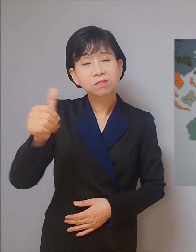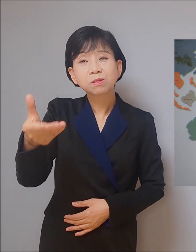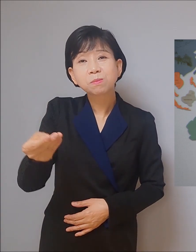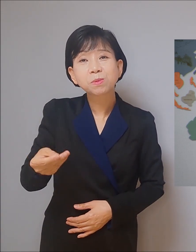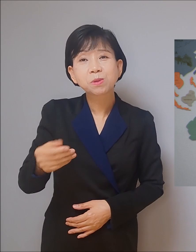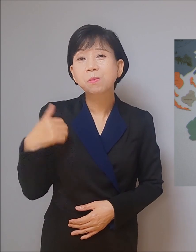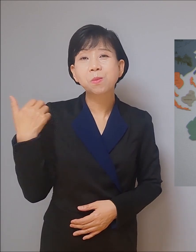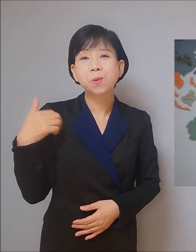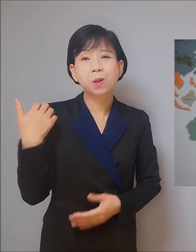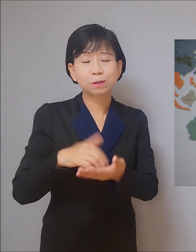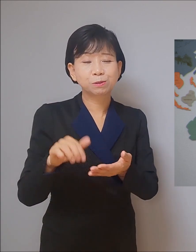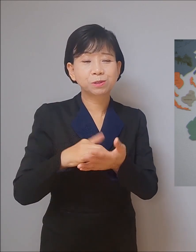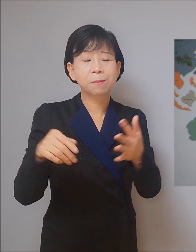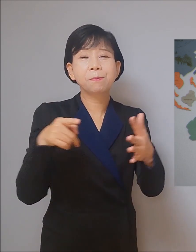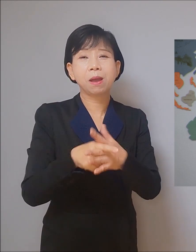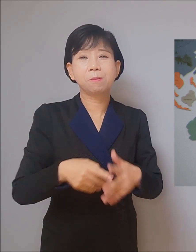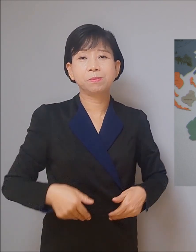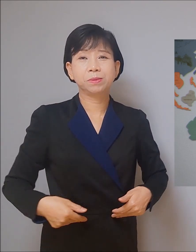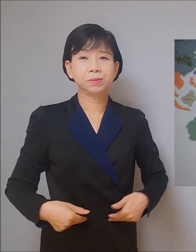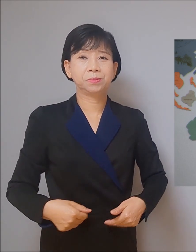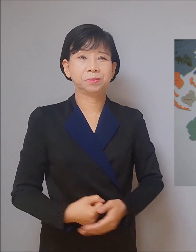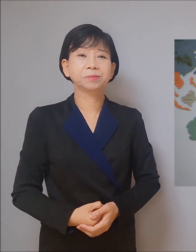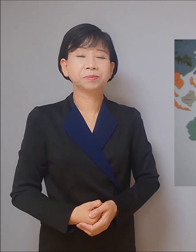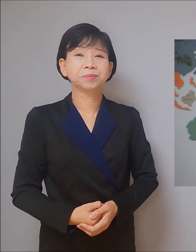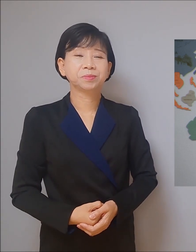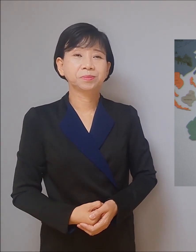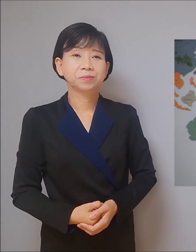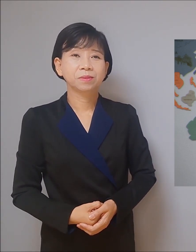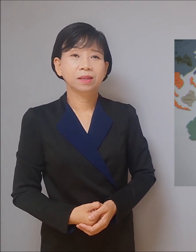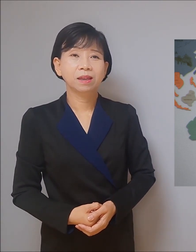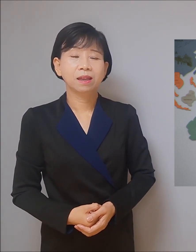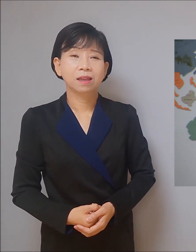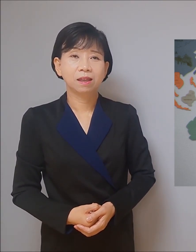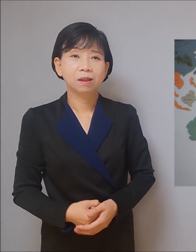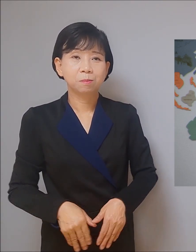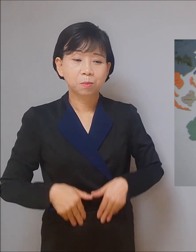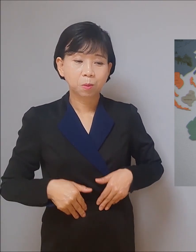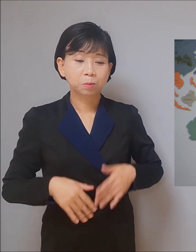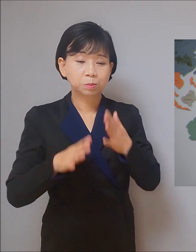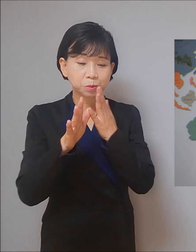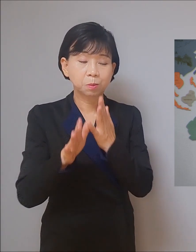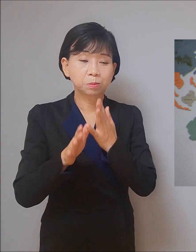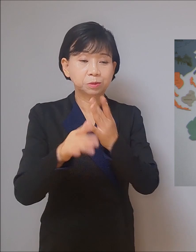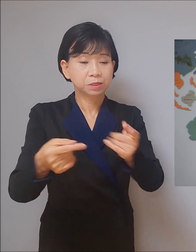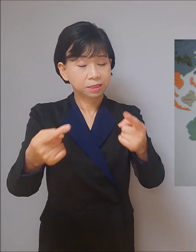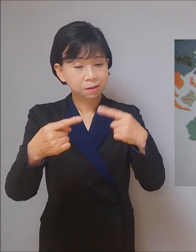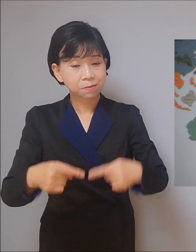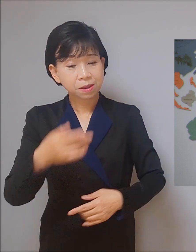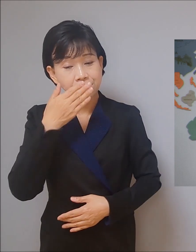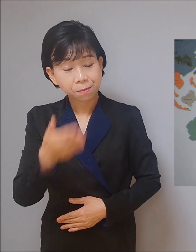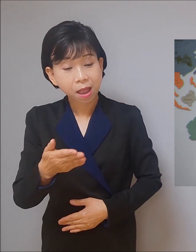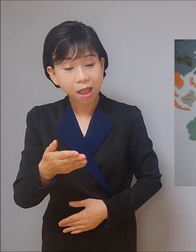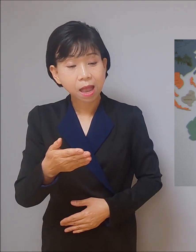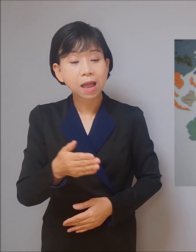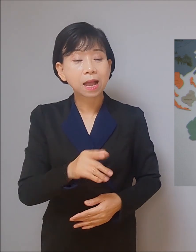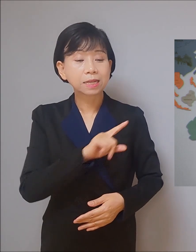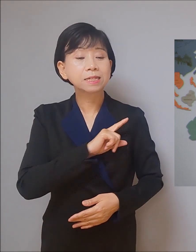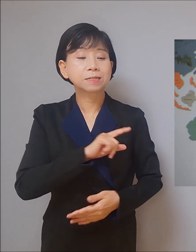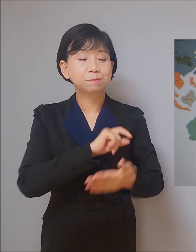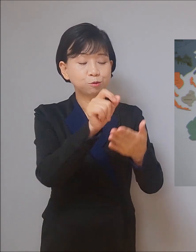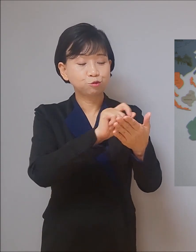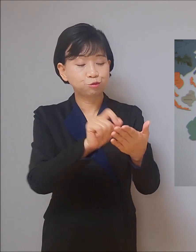필요하니까요. 여러분 같이 여기 칸에다가 또 여러 명 이름을 적어서 내셔도 상관없습니다. 우리 남녀